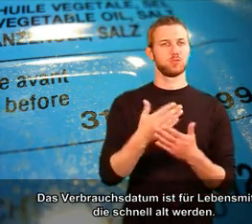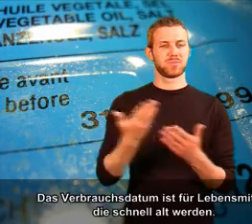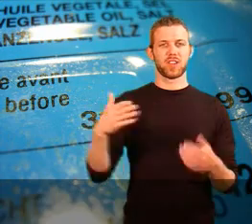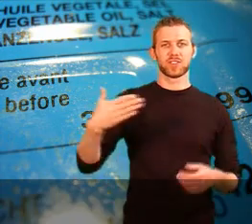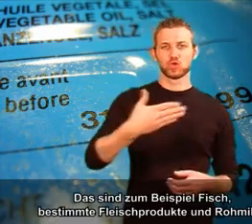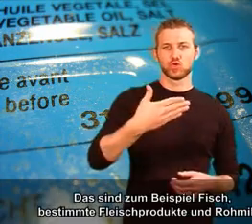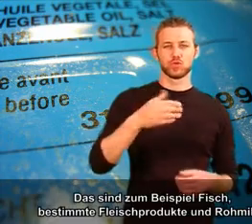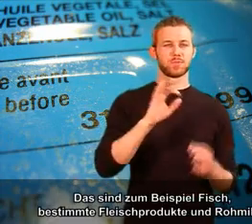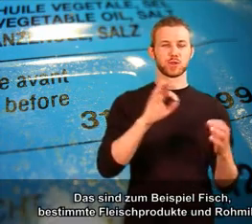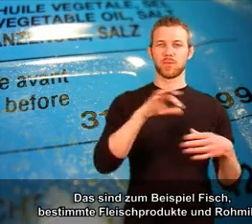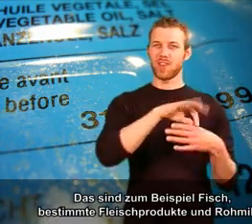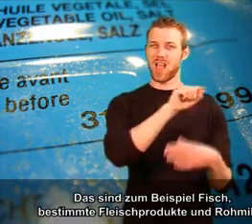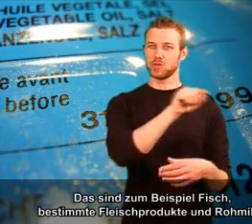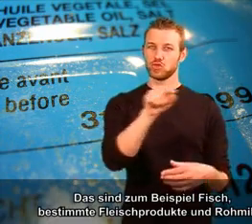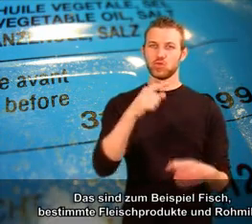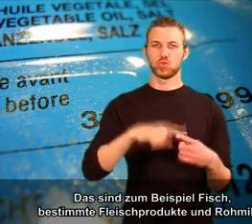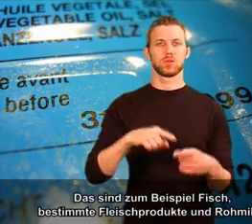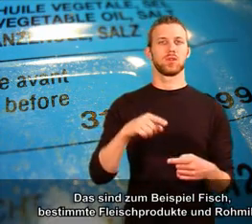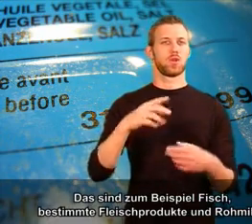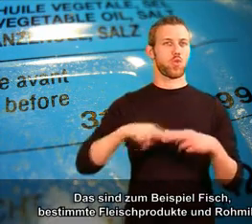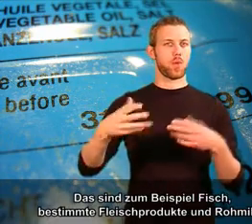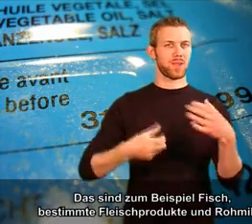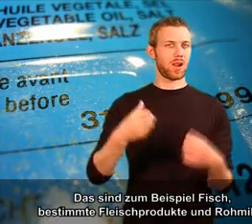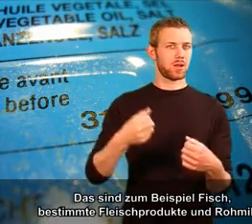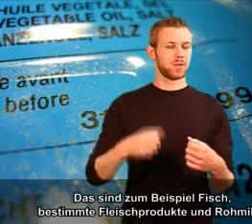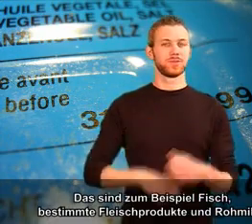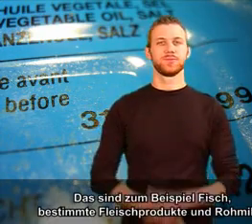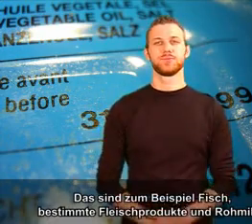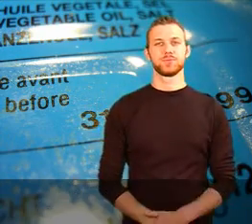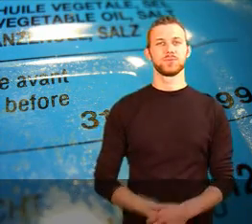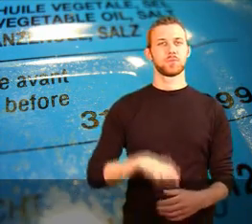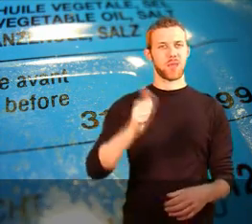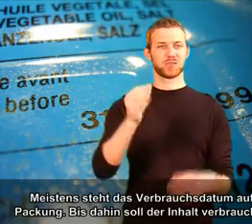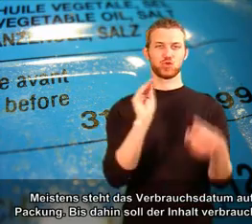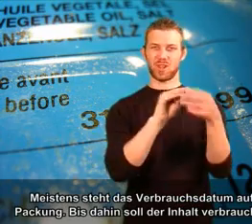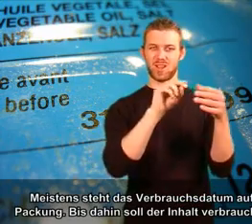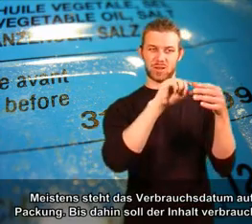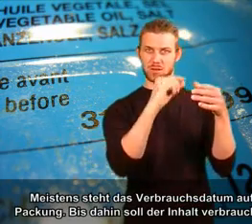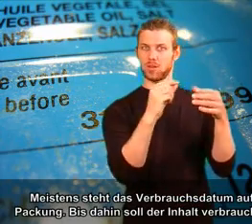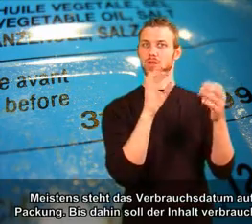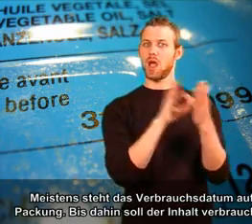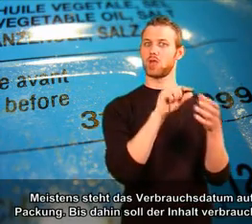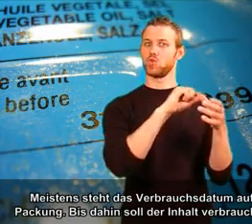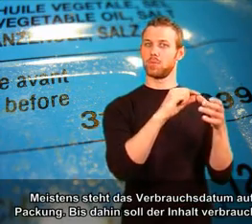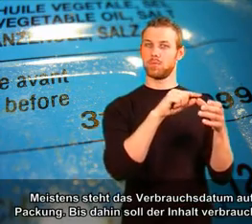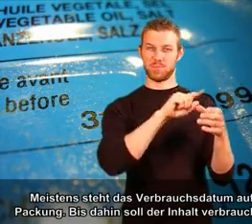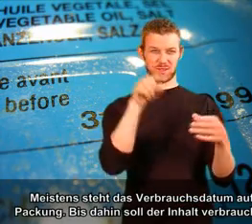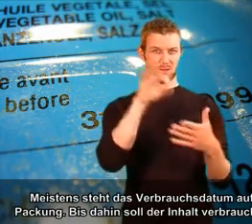schnell alt werden. Das sind zum Beispiel Fisch, bestimmte Fleischprodukte und Rohmilch. Meistens steht das Verbrauchsdatum auf der